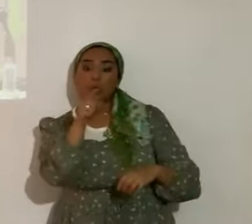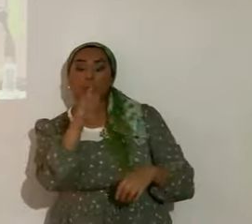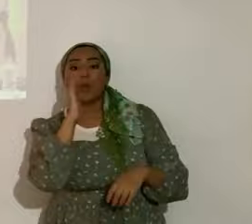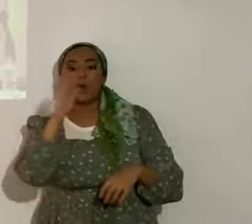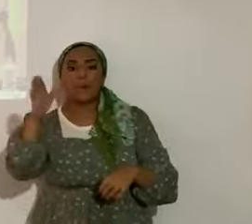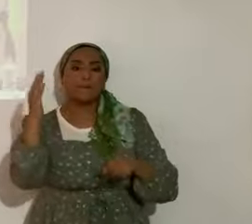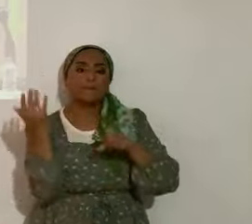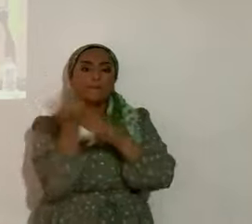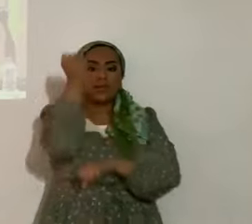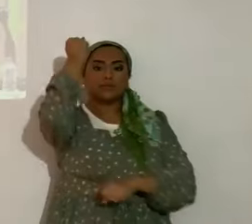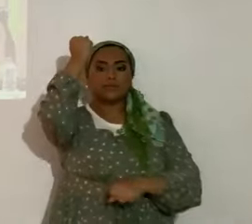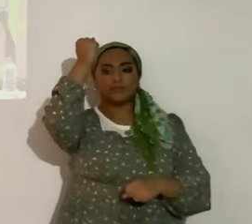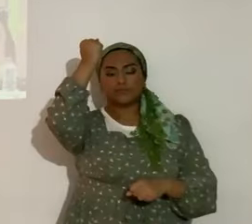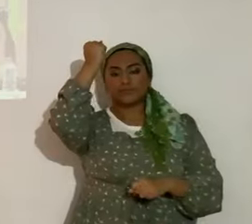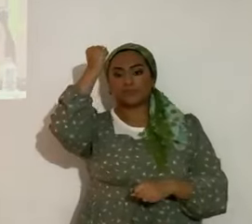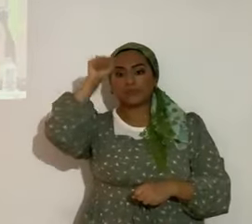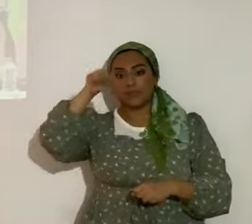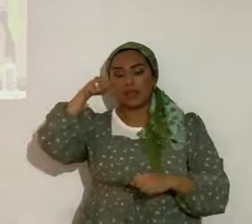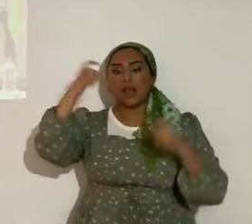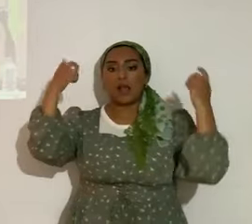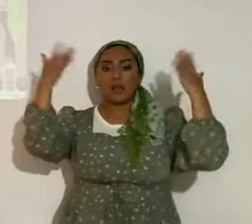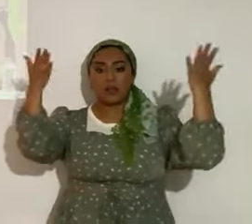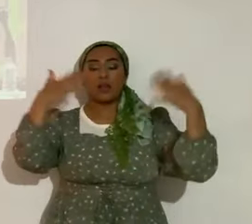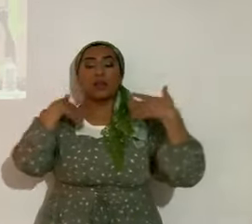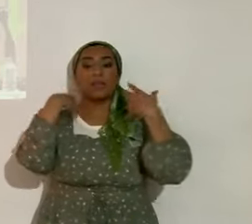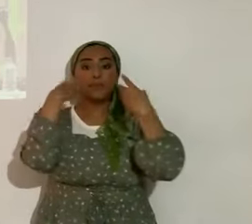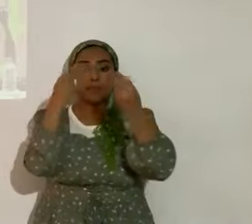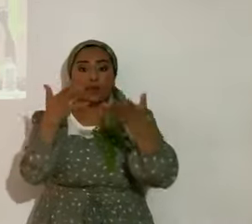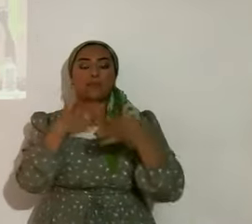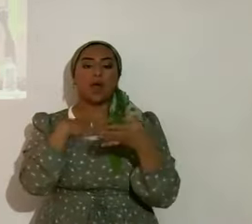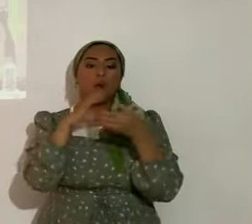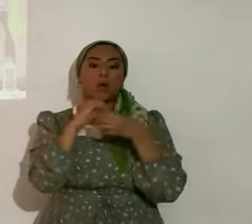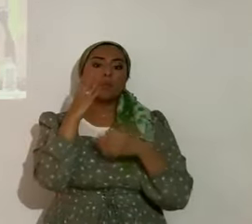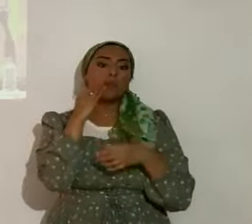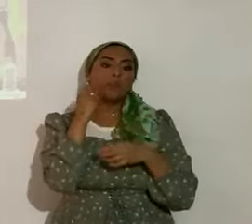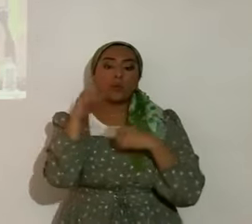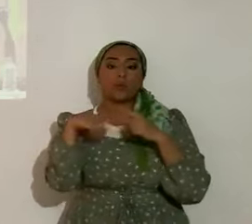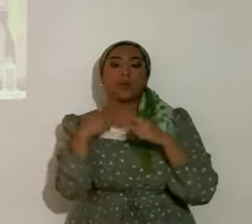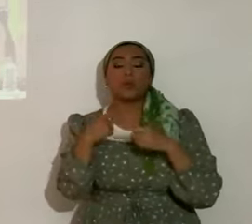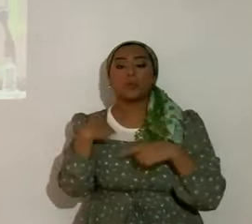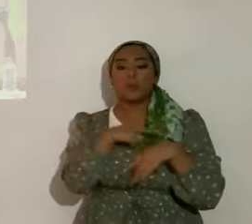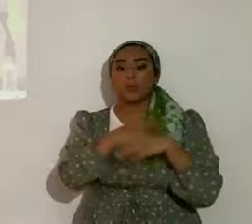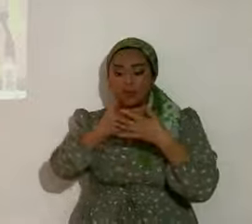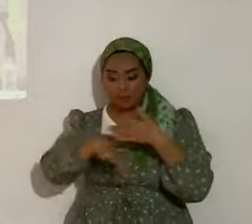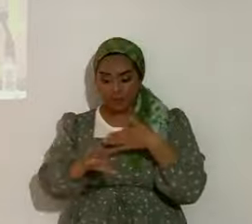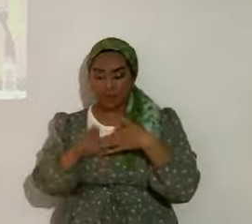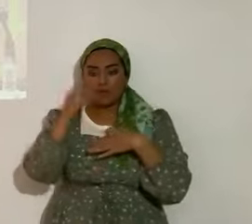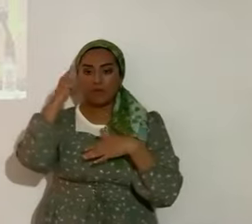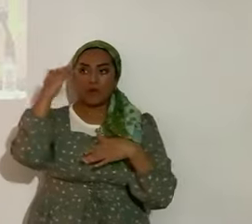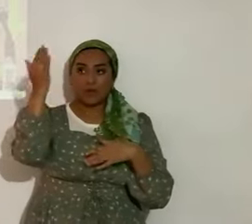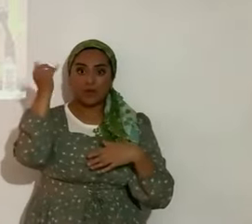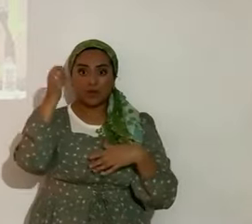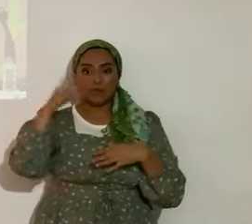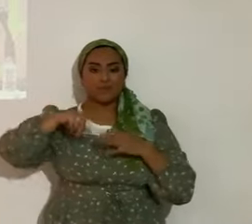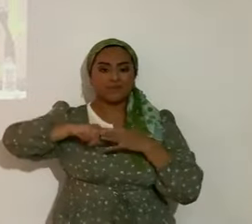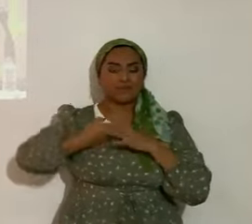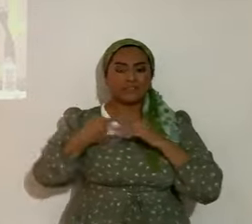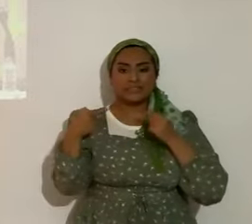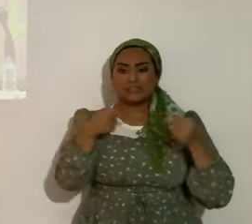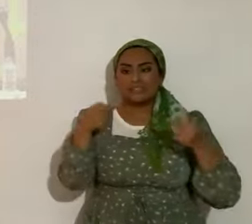saldrás victorioso. Aleluya, te lo digo por experiencia. Cuando uno va a nacer a Yahshua, empieza una